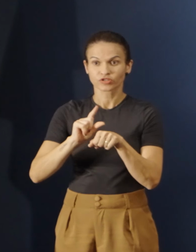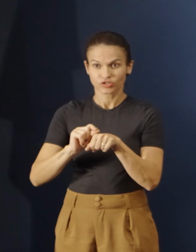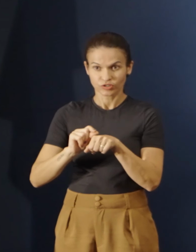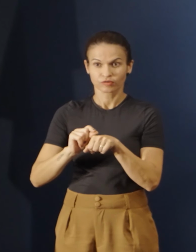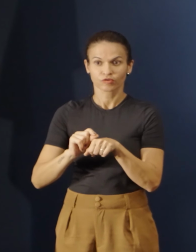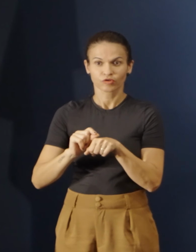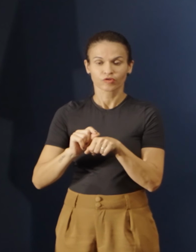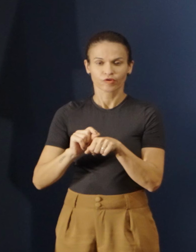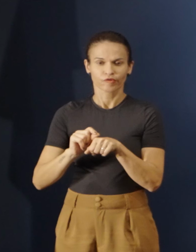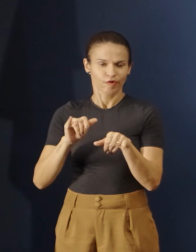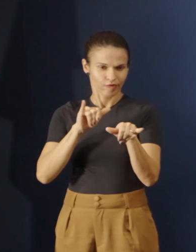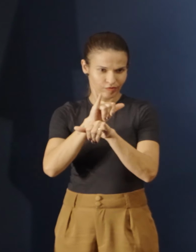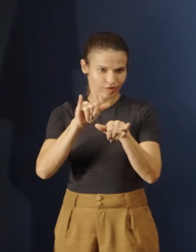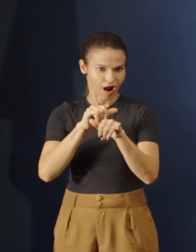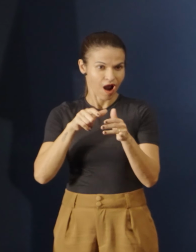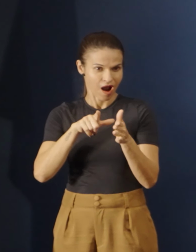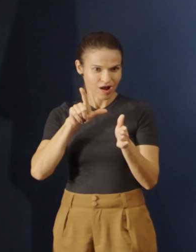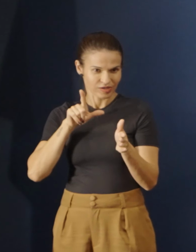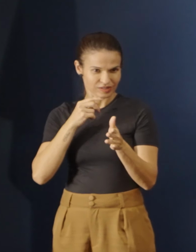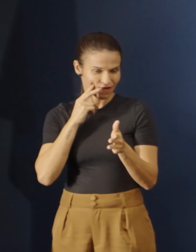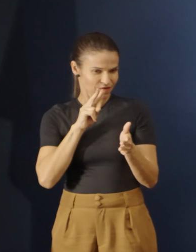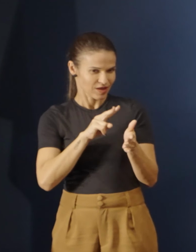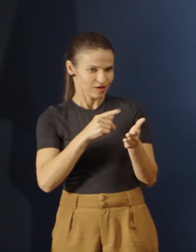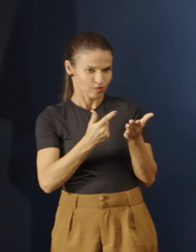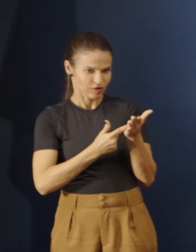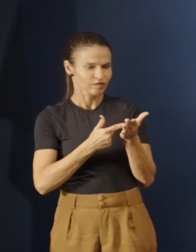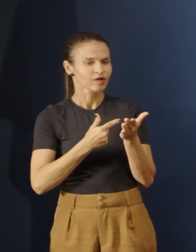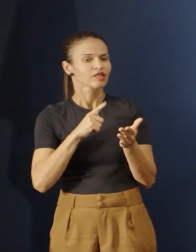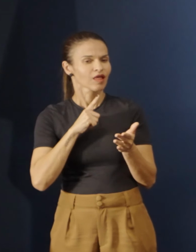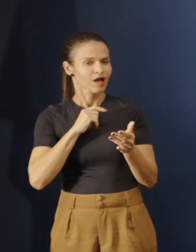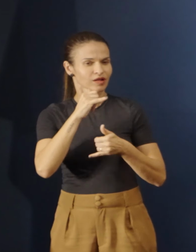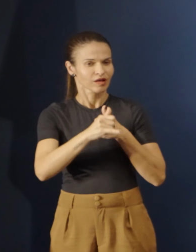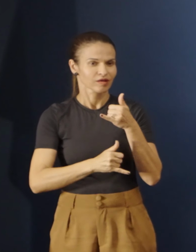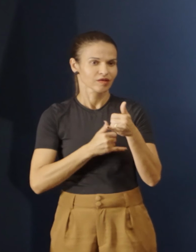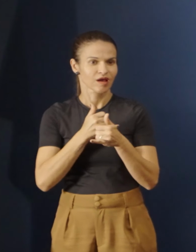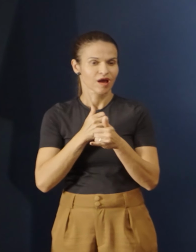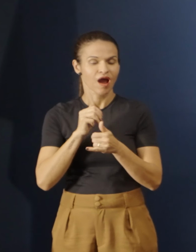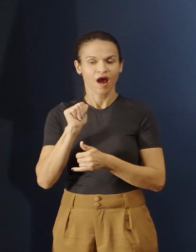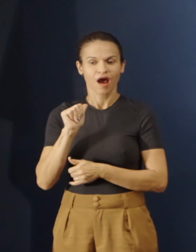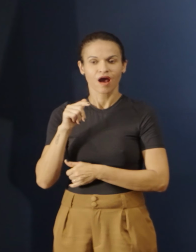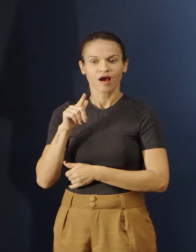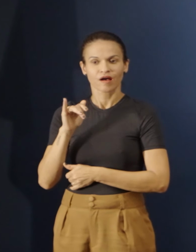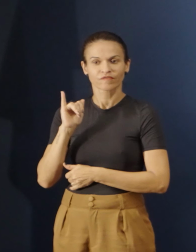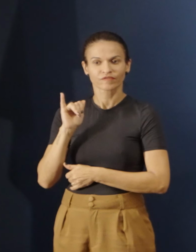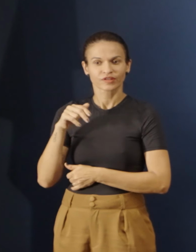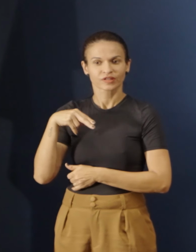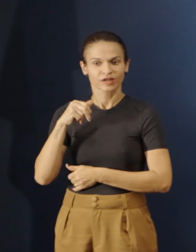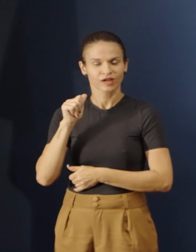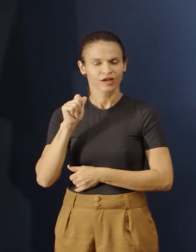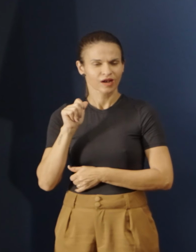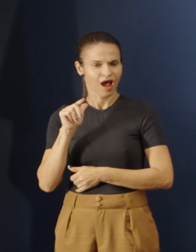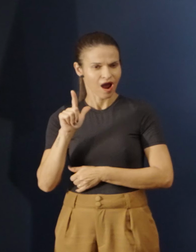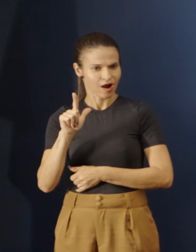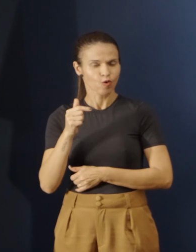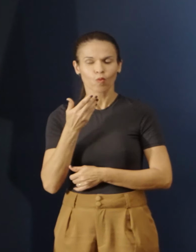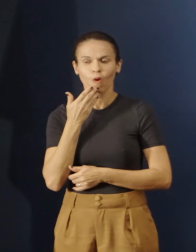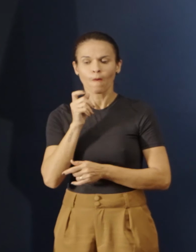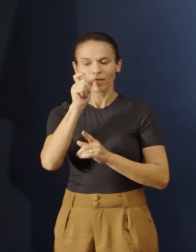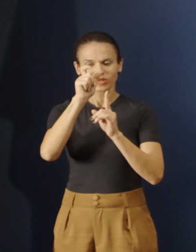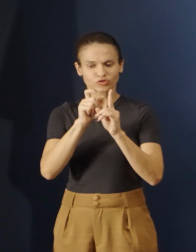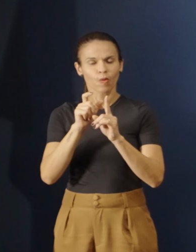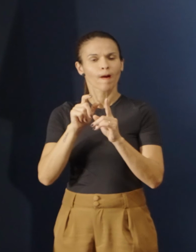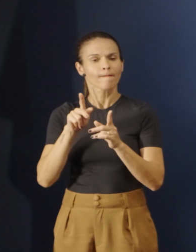comercial já antes de vocês verem o livro, que está na internet, que se chama Afinal, a quem pertence uma carta? Eu, quando escrevi esse